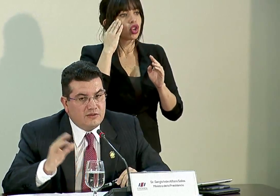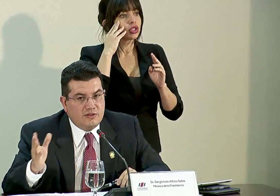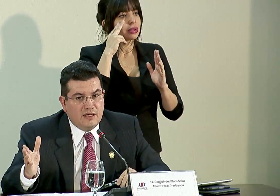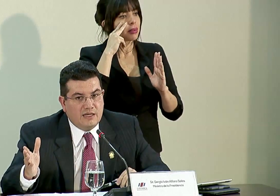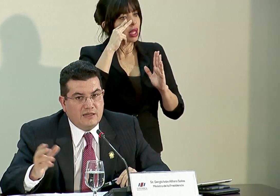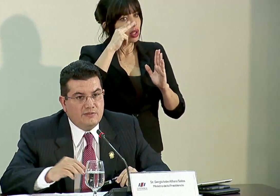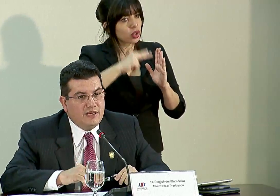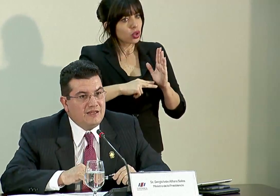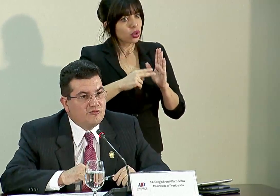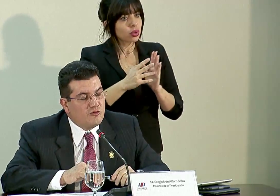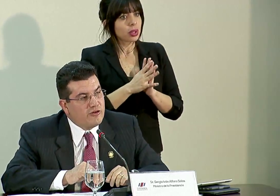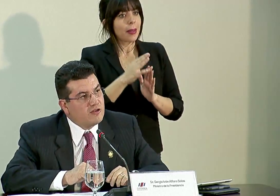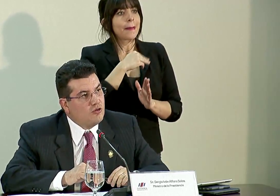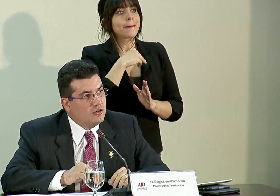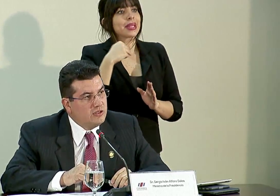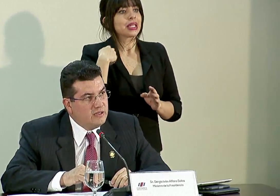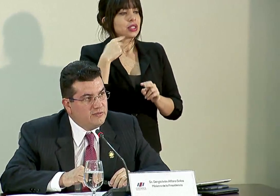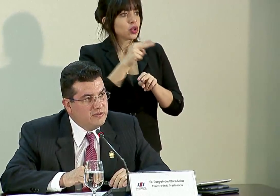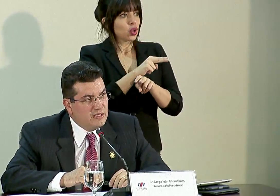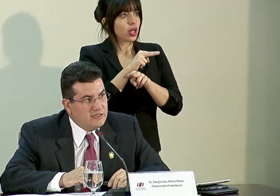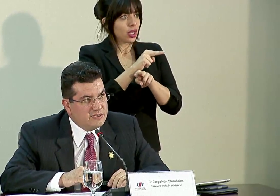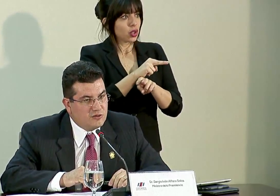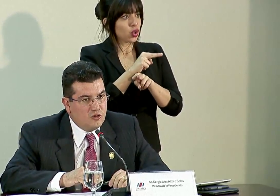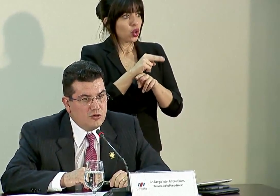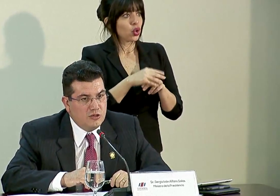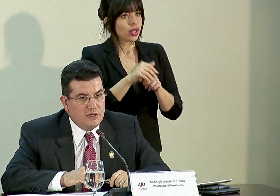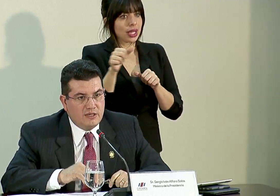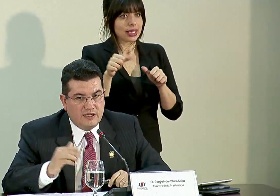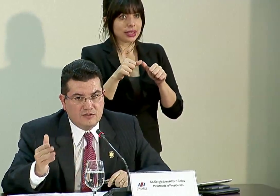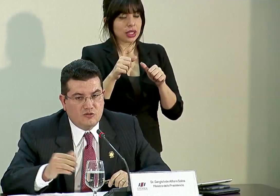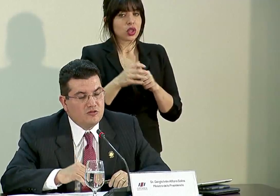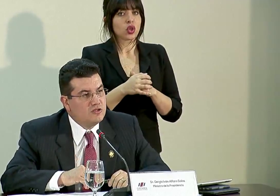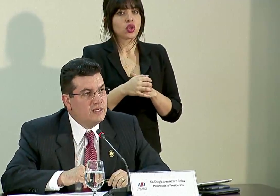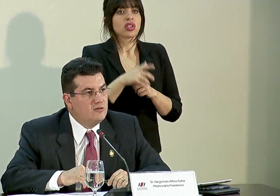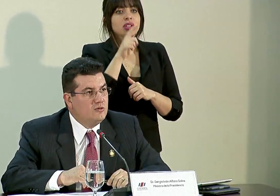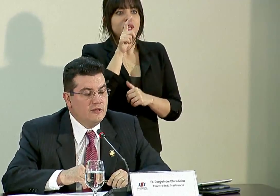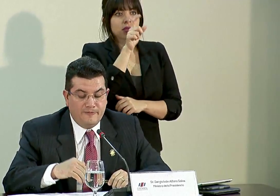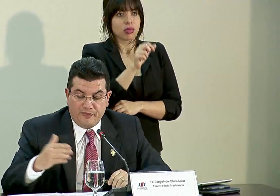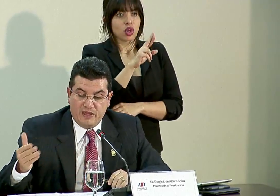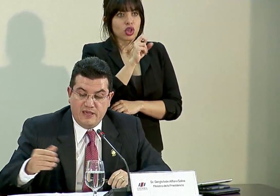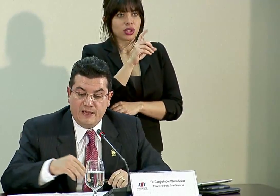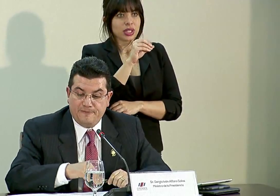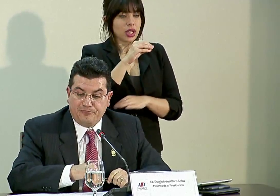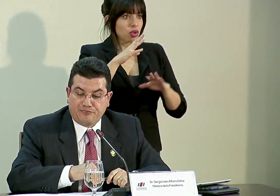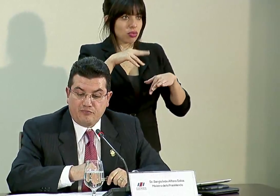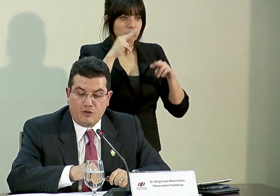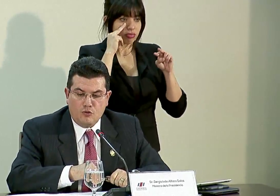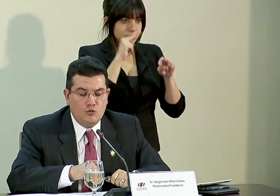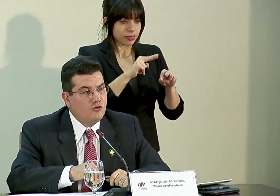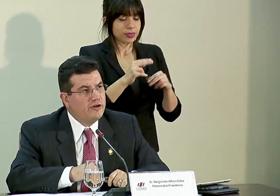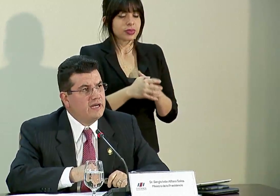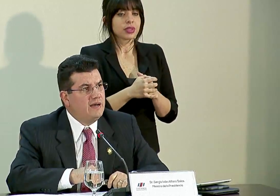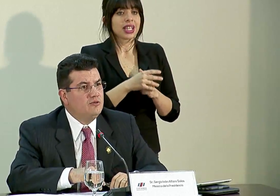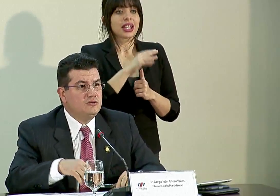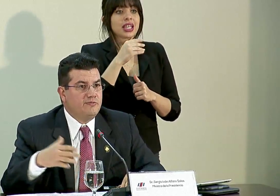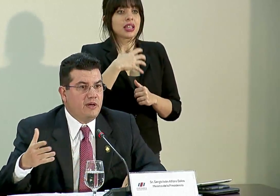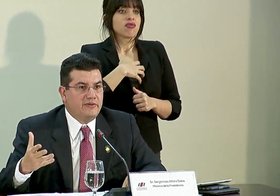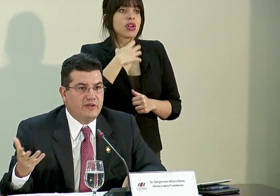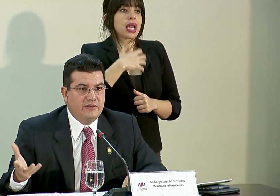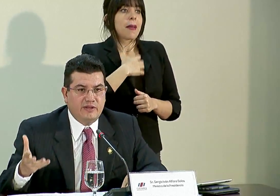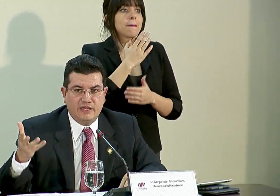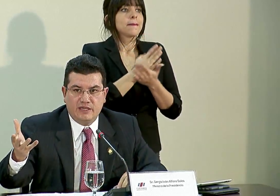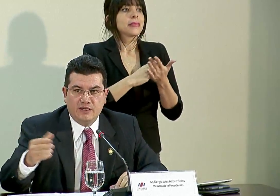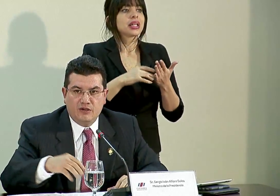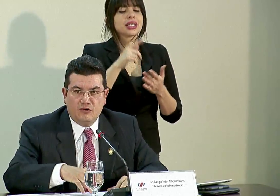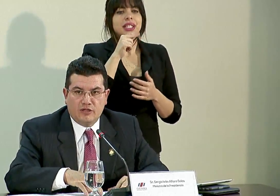ministro rector del sector que es don Rosendo y unos reclamos de